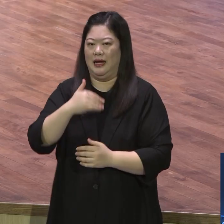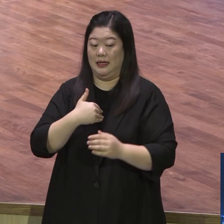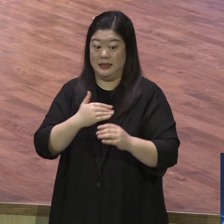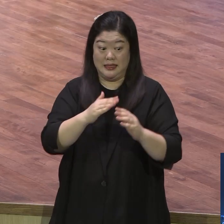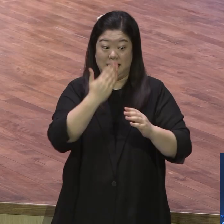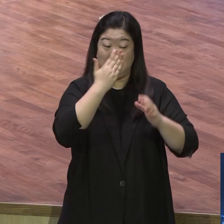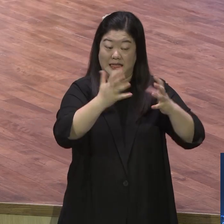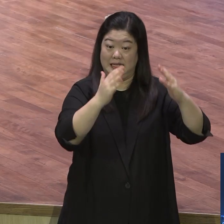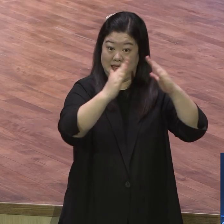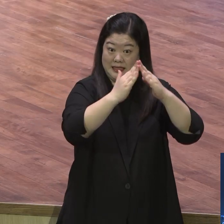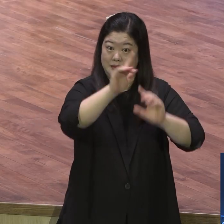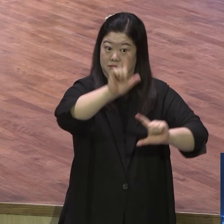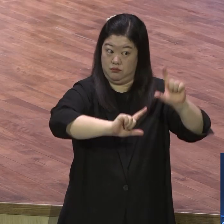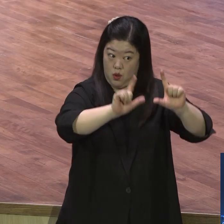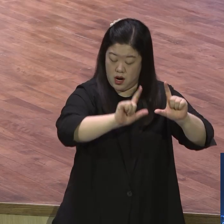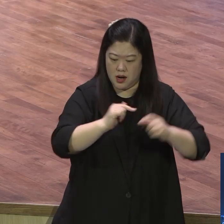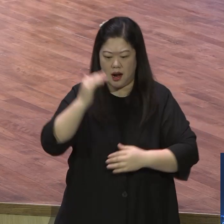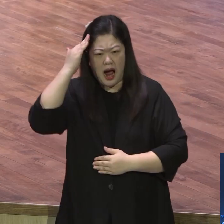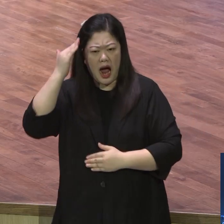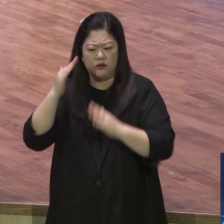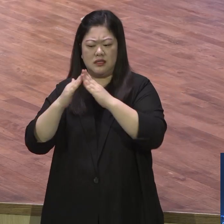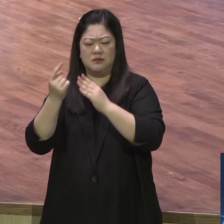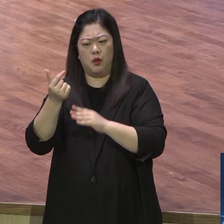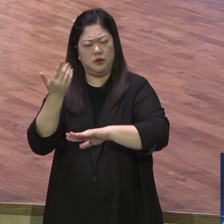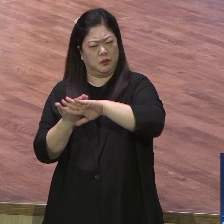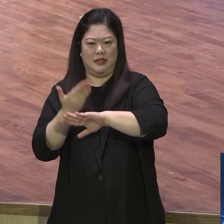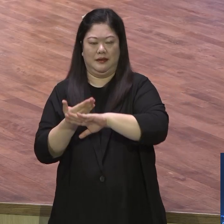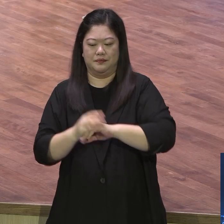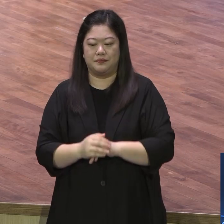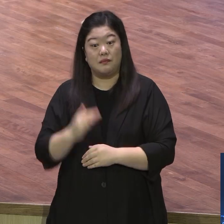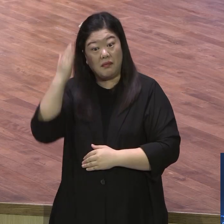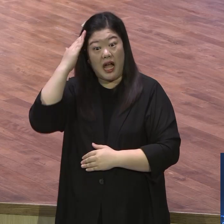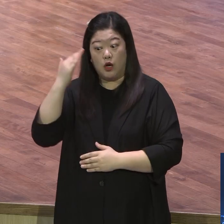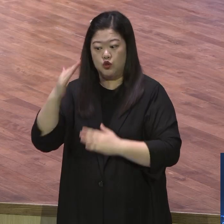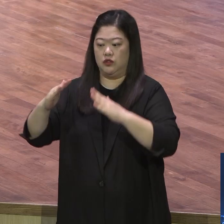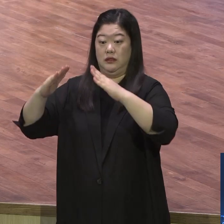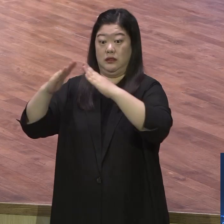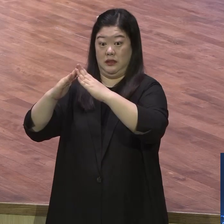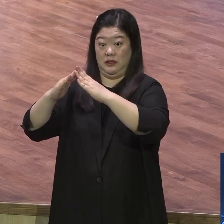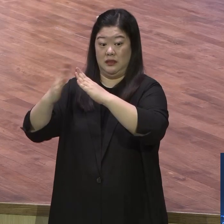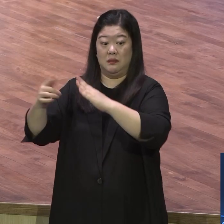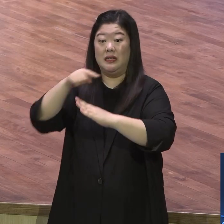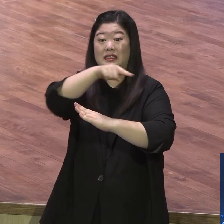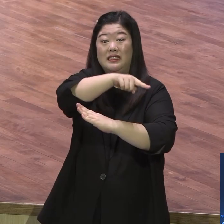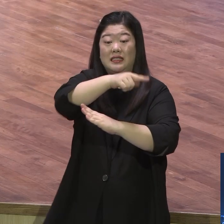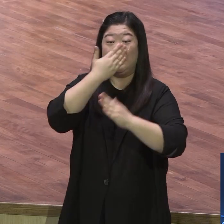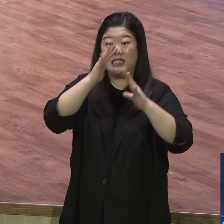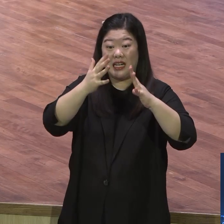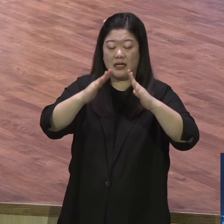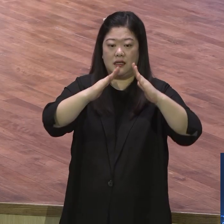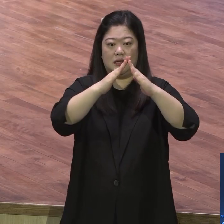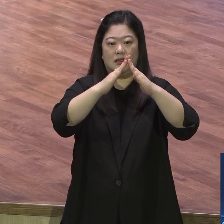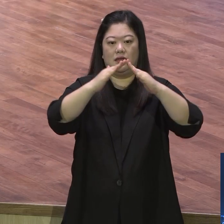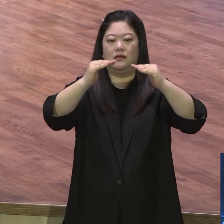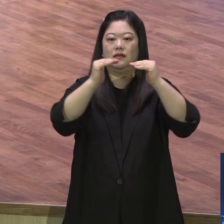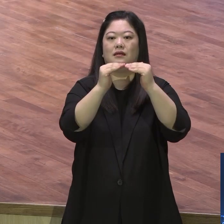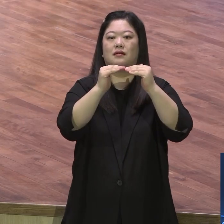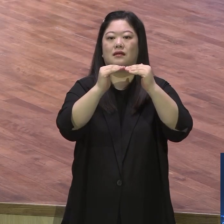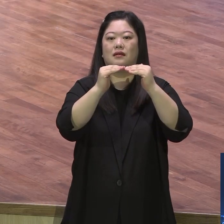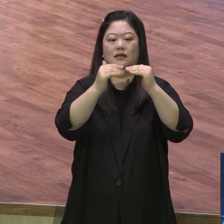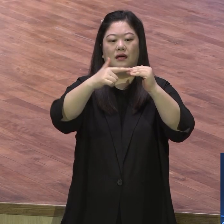옥상은 평평해요 평평하게 이렇게 만들어서 견고하지는 않아요 지붕의 구조를